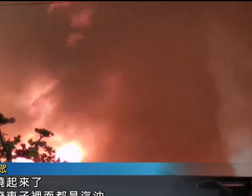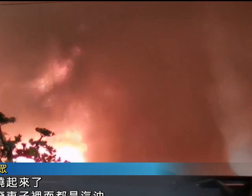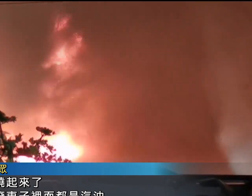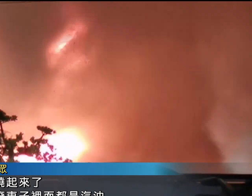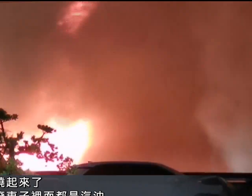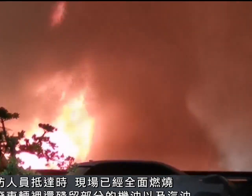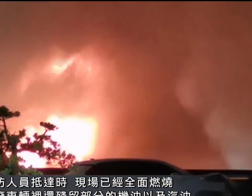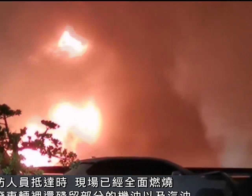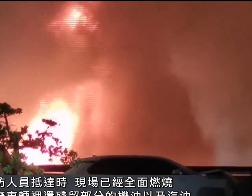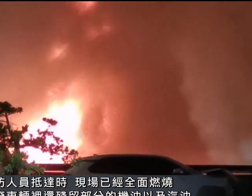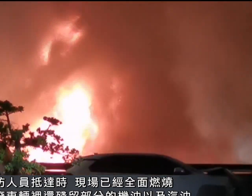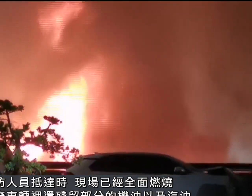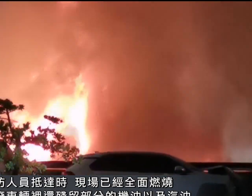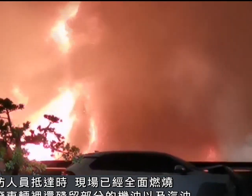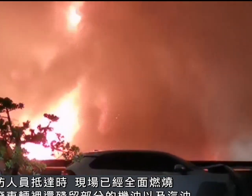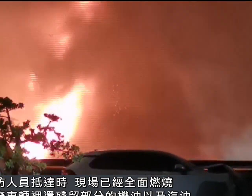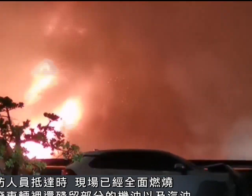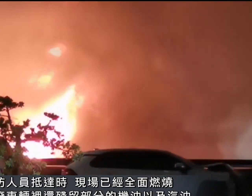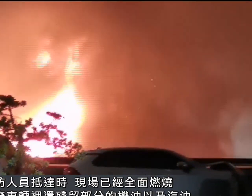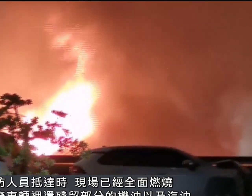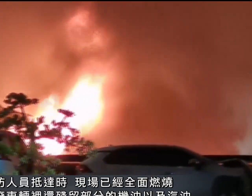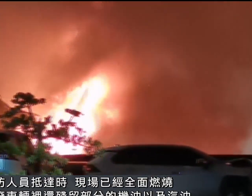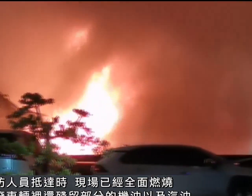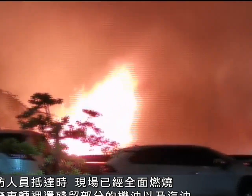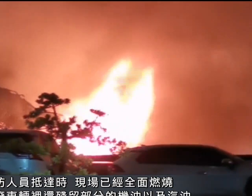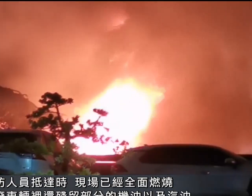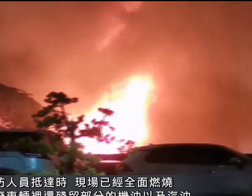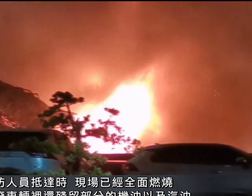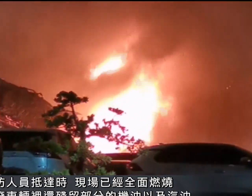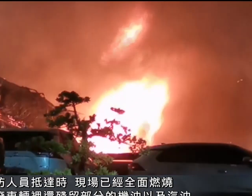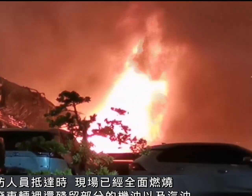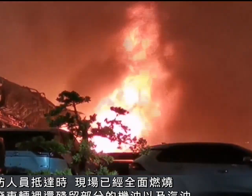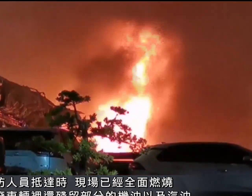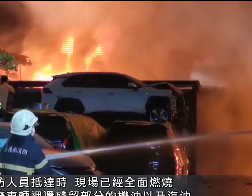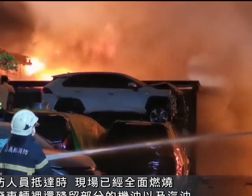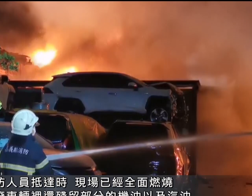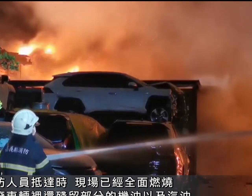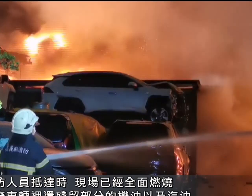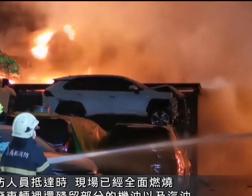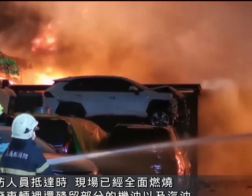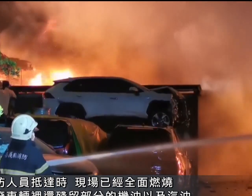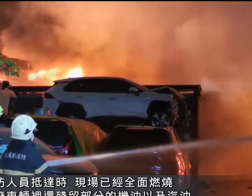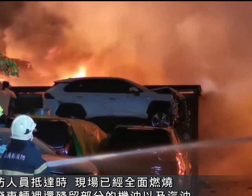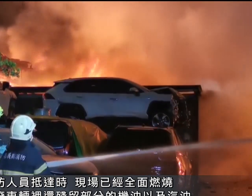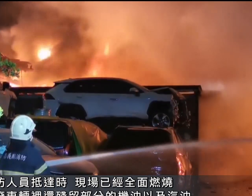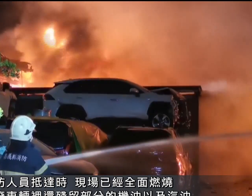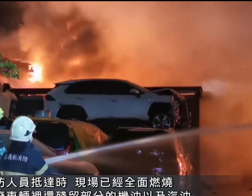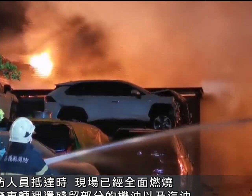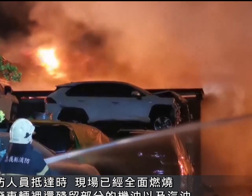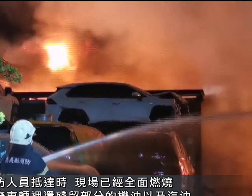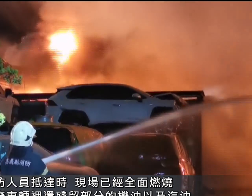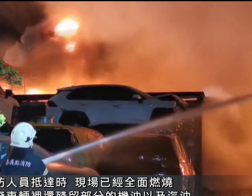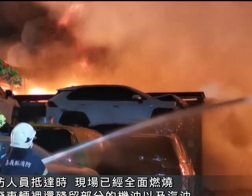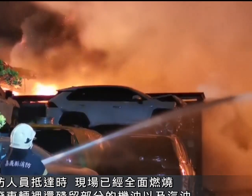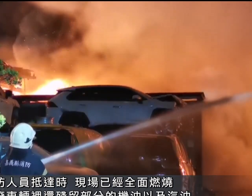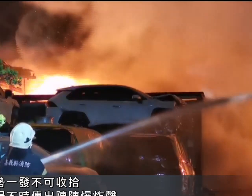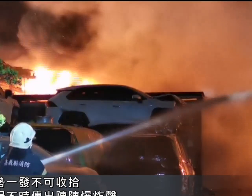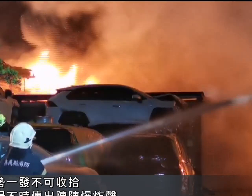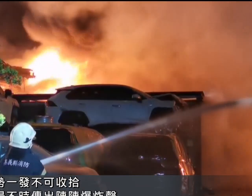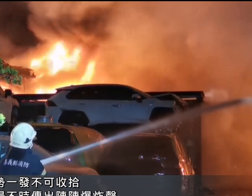消防人员抵达时，现场已经全面燃烧，报废车辆里还残留部分的机油以及汽油，火势一发不